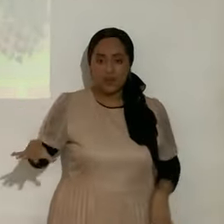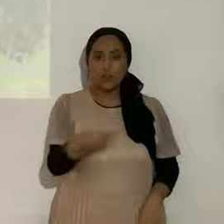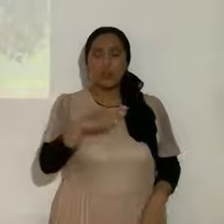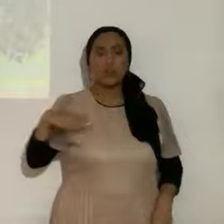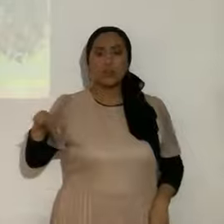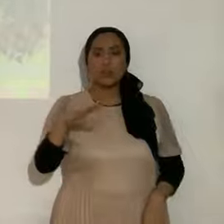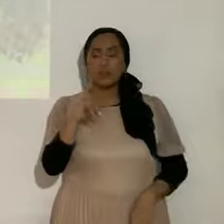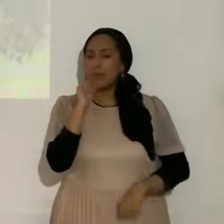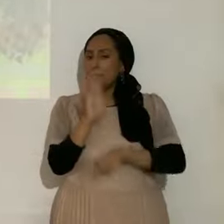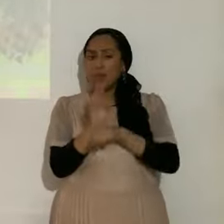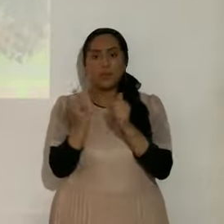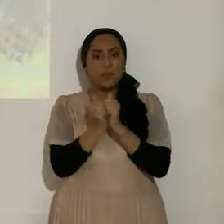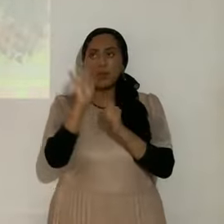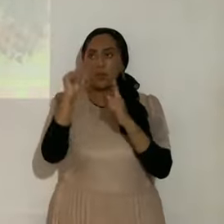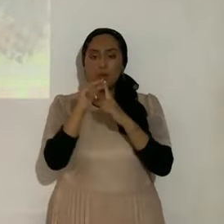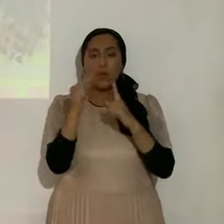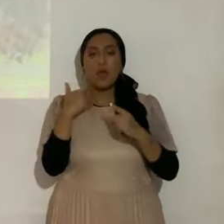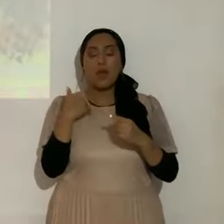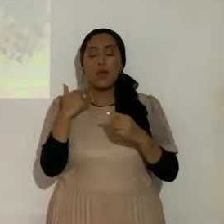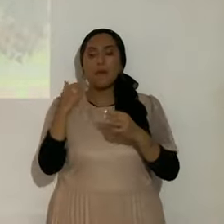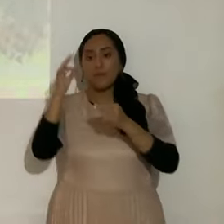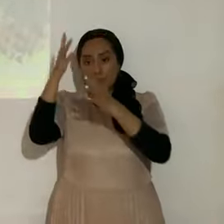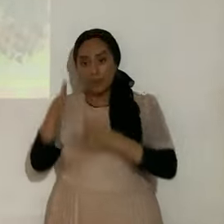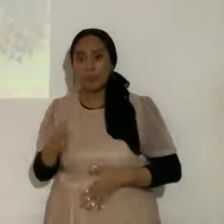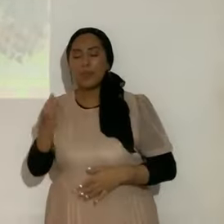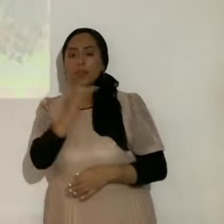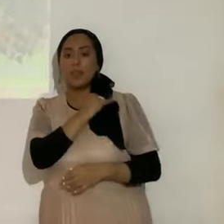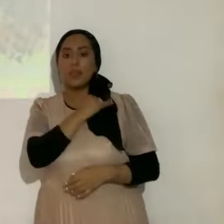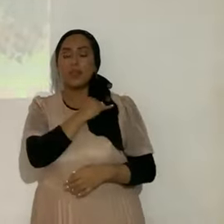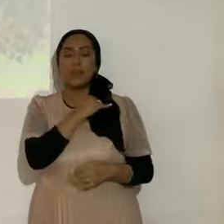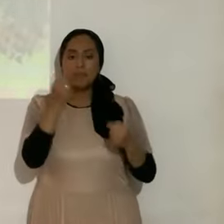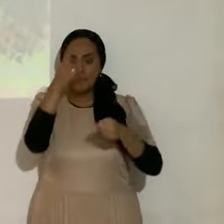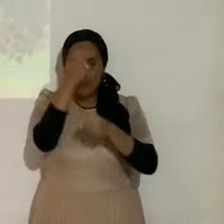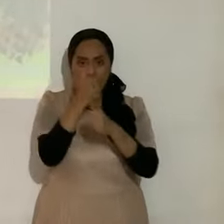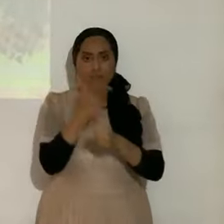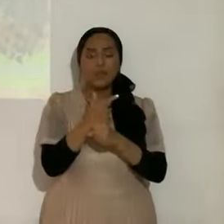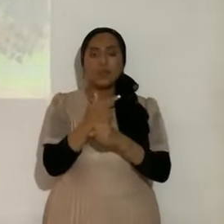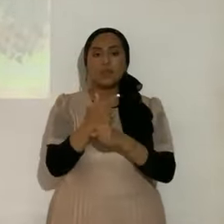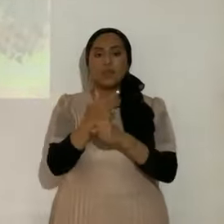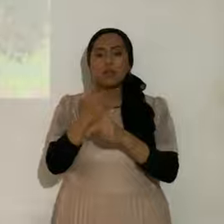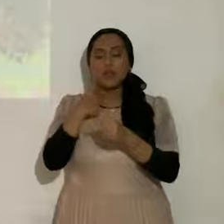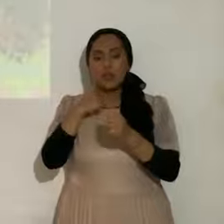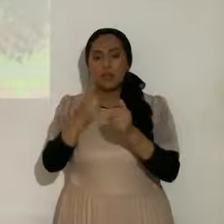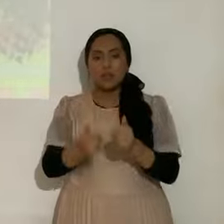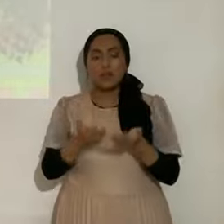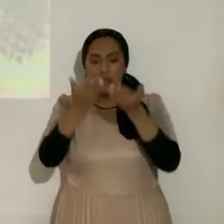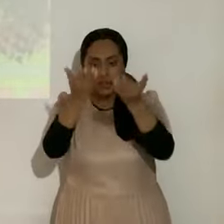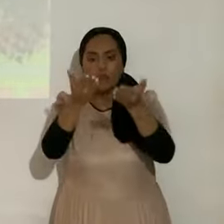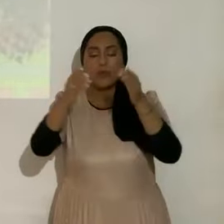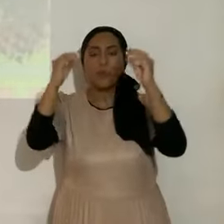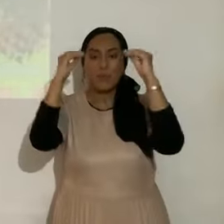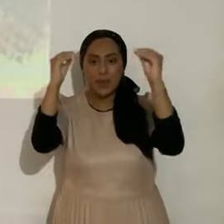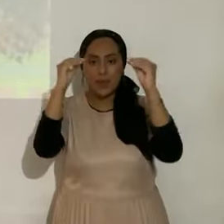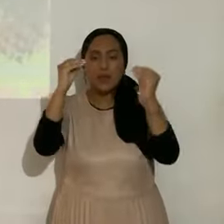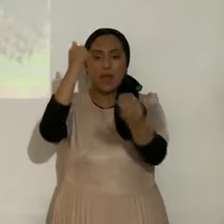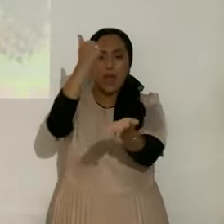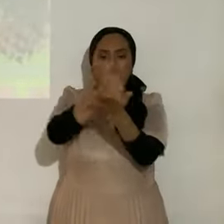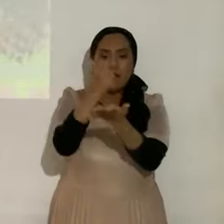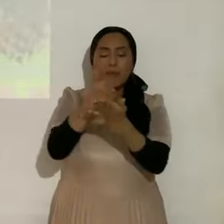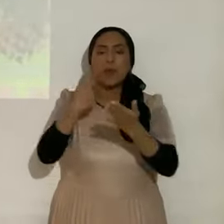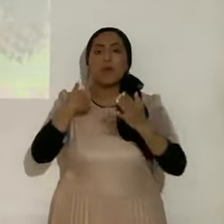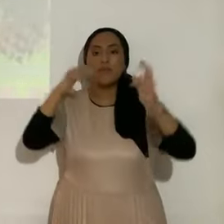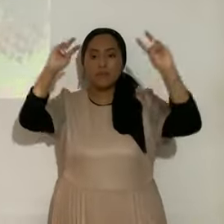palabra. Hay hermanos y hermanas, está nuestro amado Roy, aleluya, que te pueden dar una enseñanza, una ministración. Están los temas